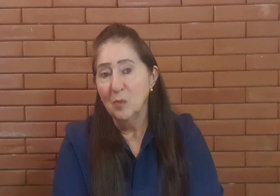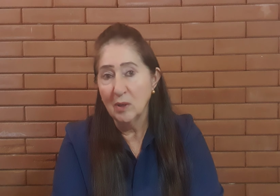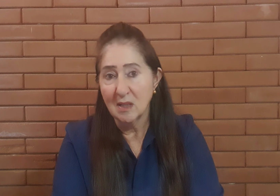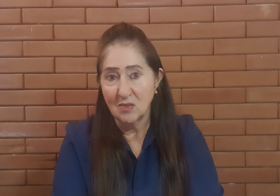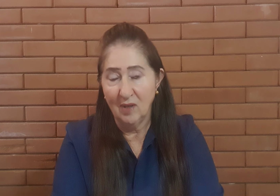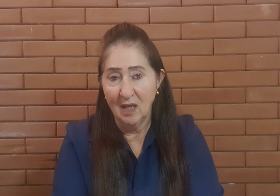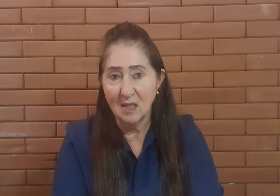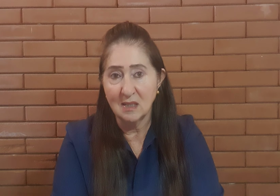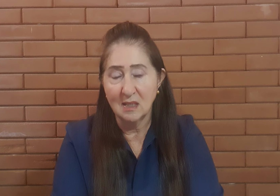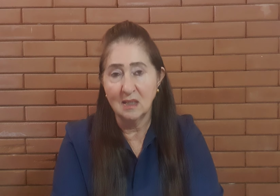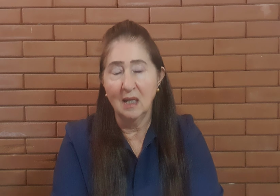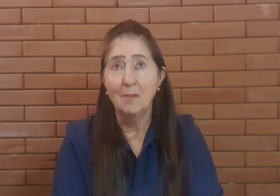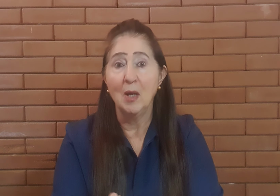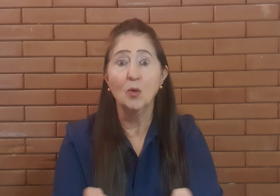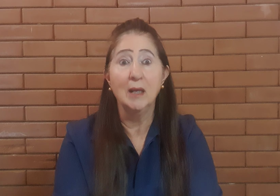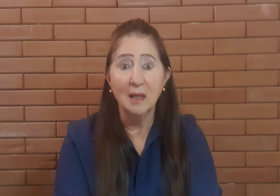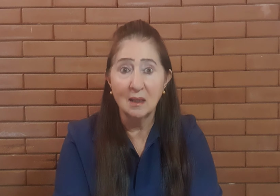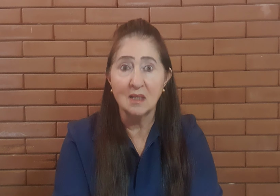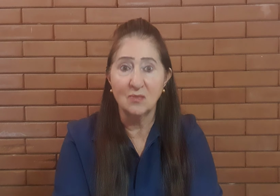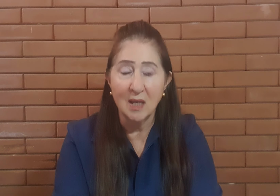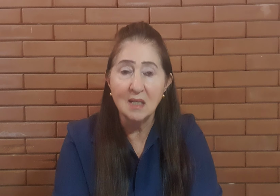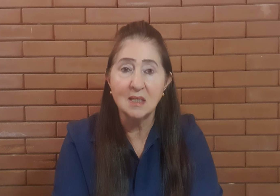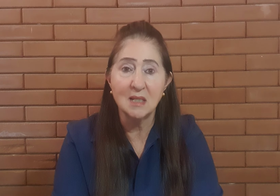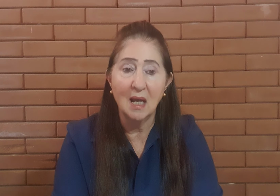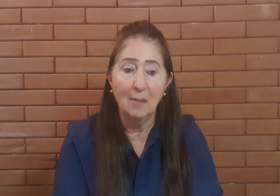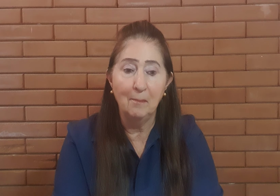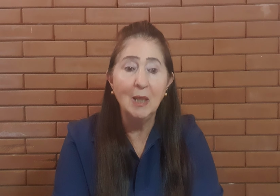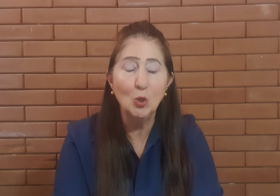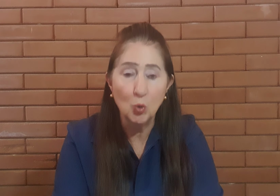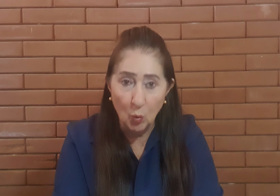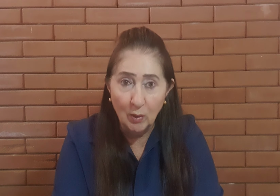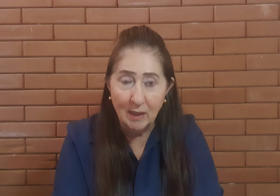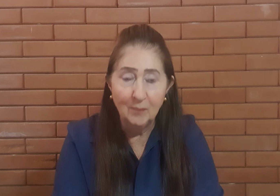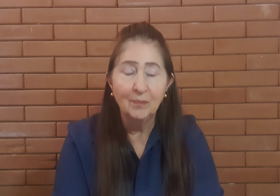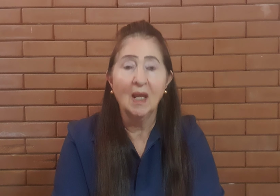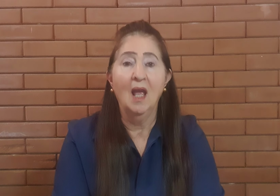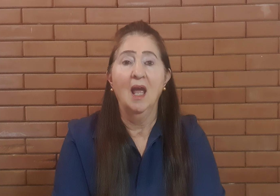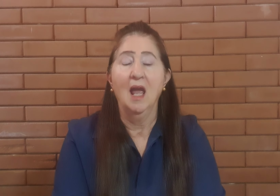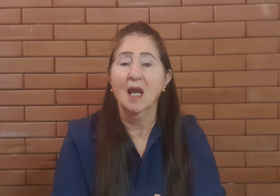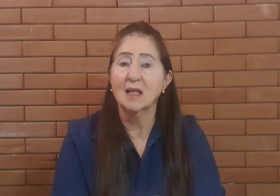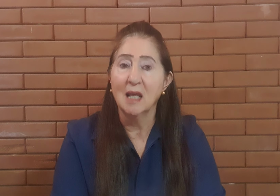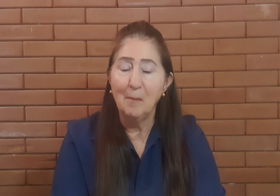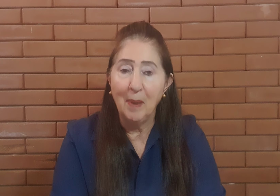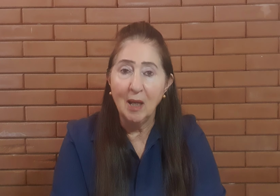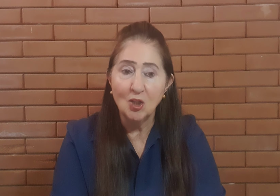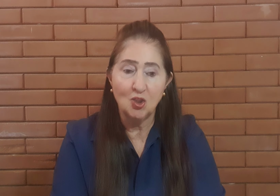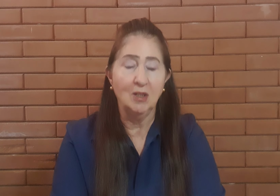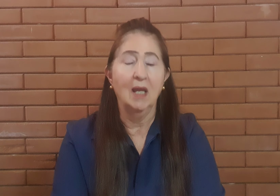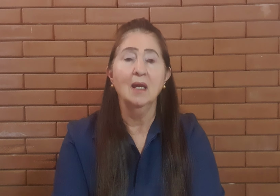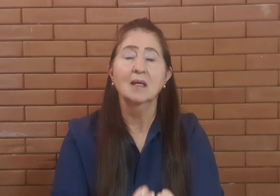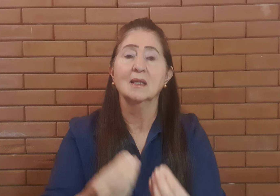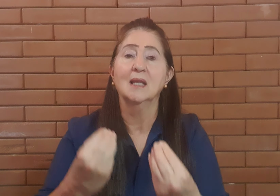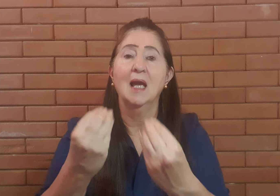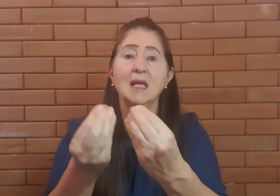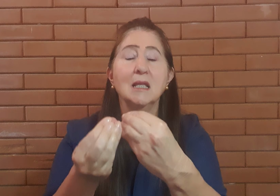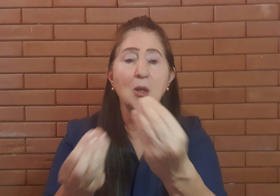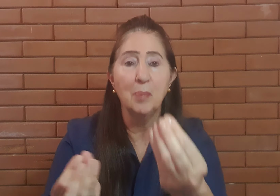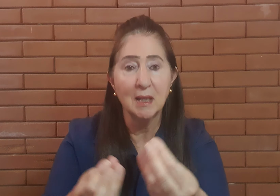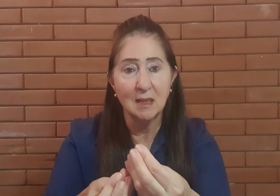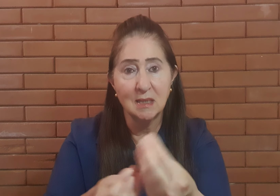muitas vezes, né, na maioria das vezes, a pintura, ela depende, né, da